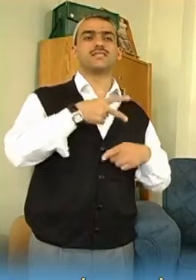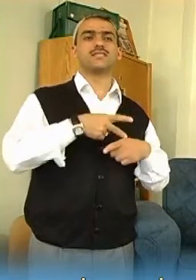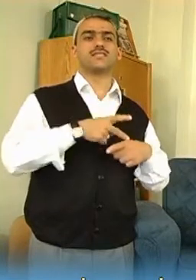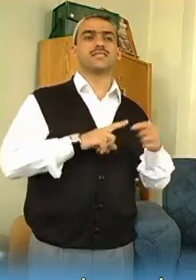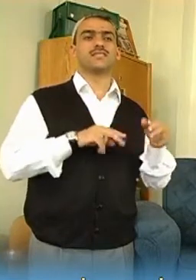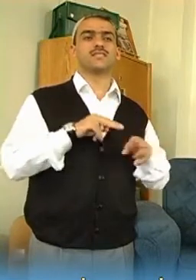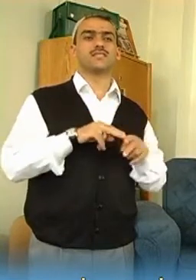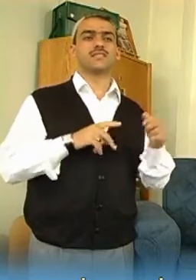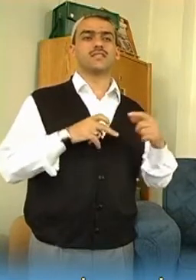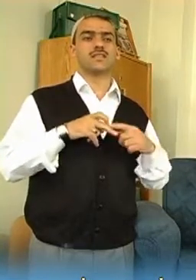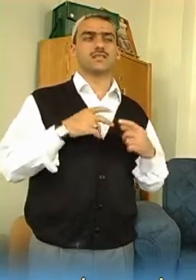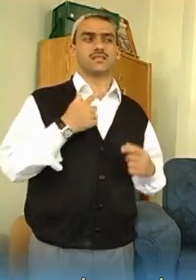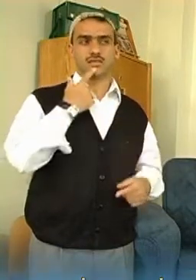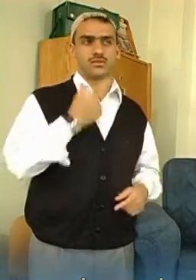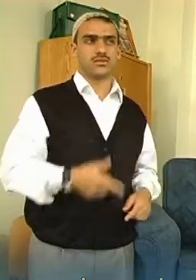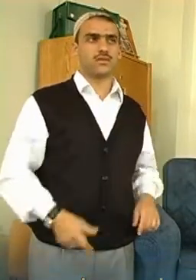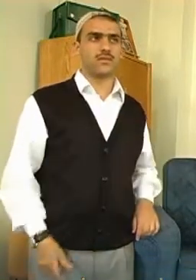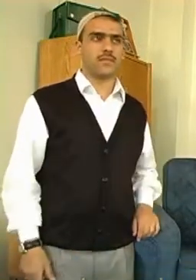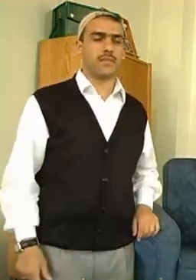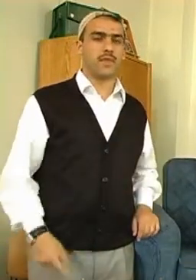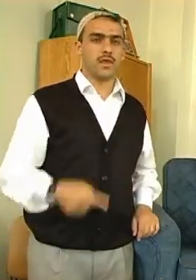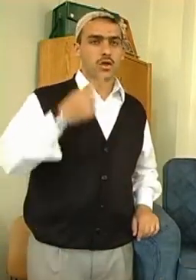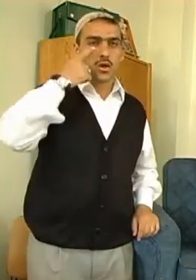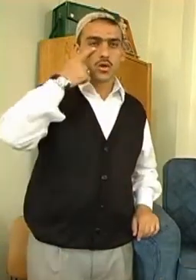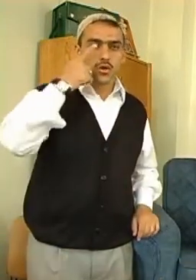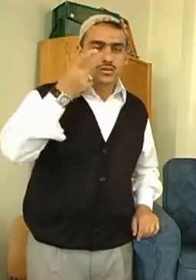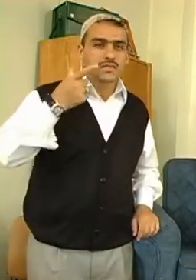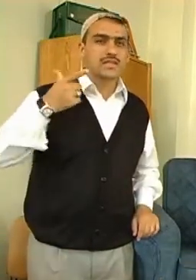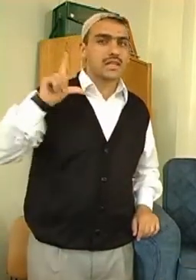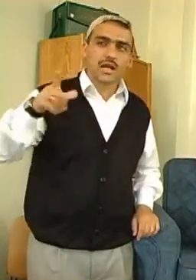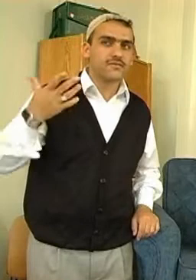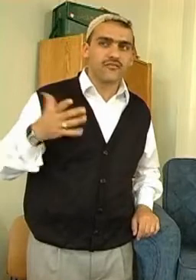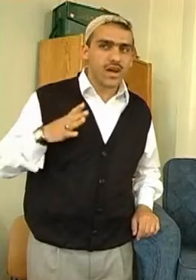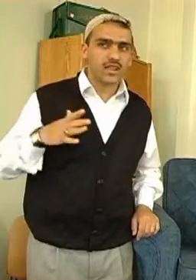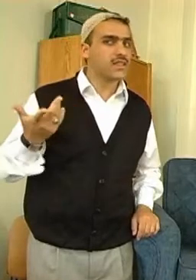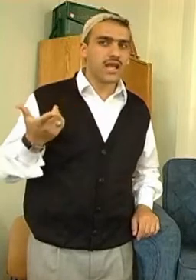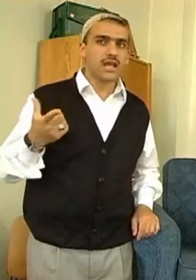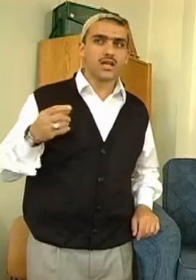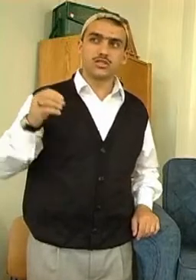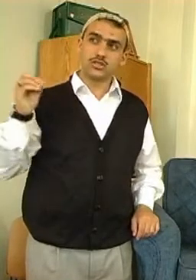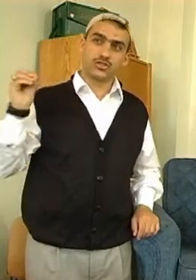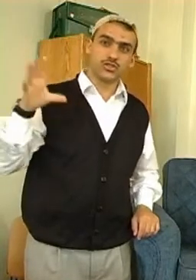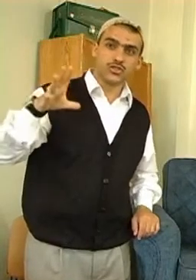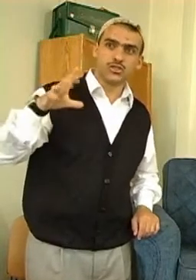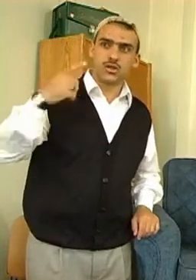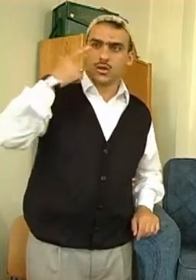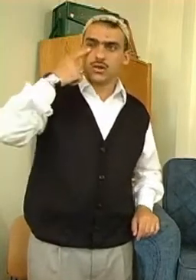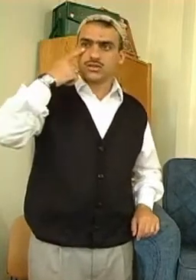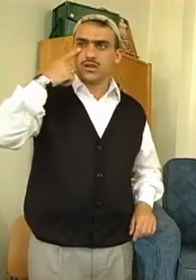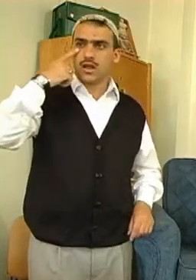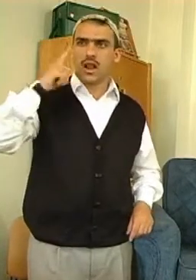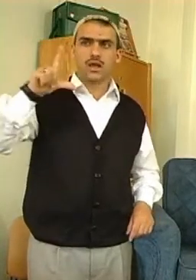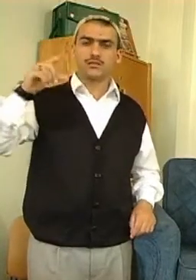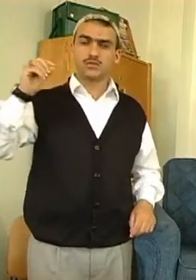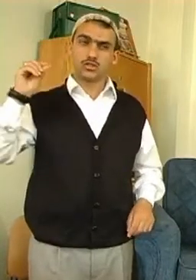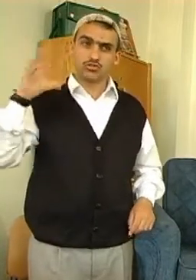Tabii. Mesela mide de muhtaçtır ama rızka. Göz de muhtaçtır ama ışığa. Kalp de muhtaç imana. Bakın arada ne kadar derece